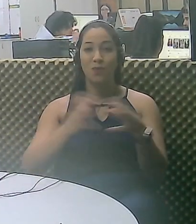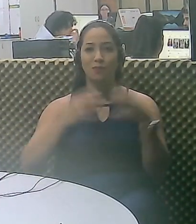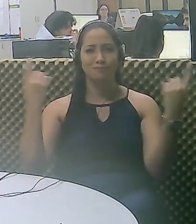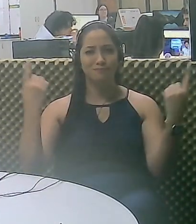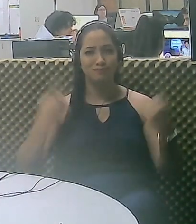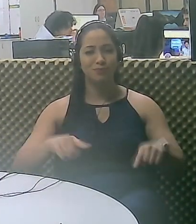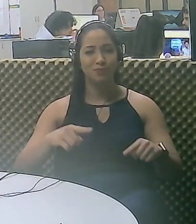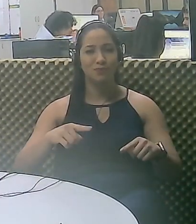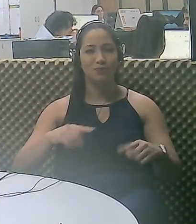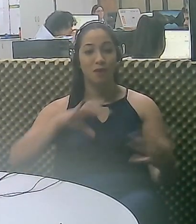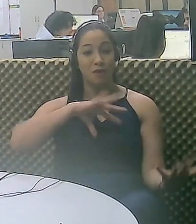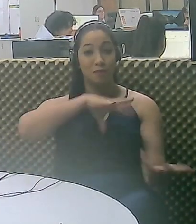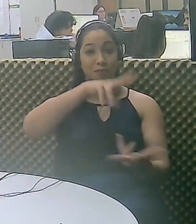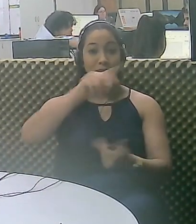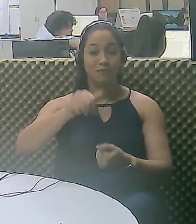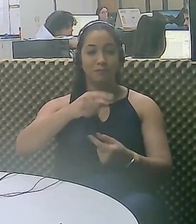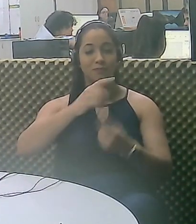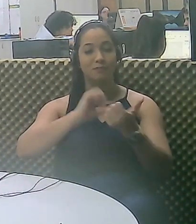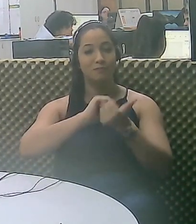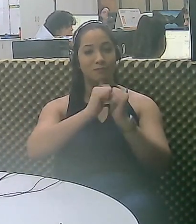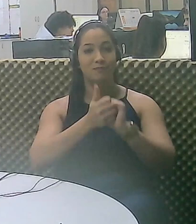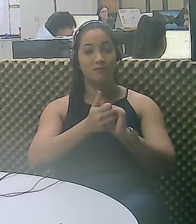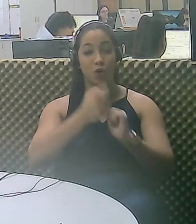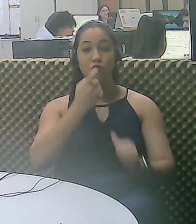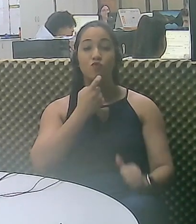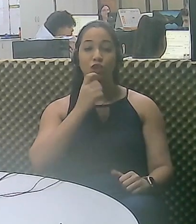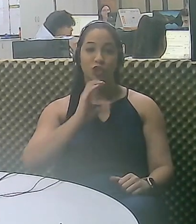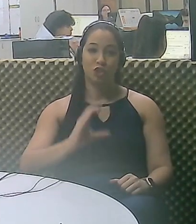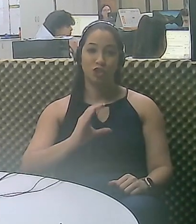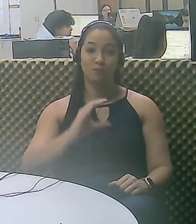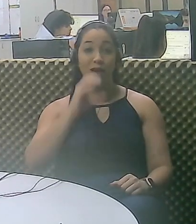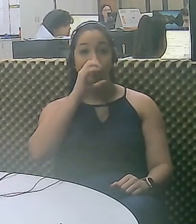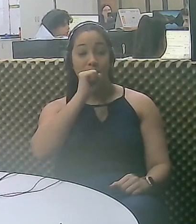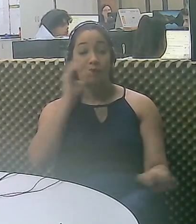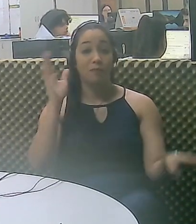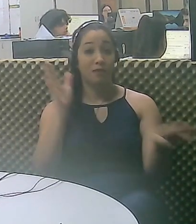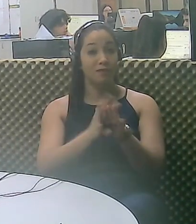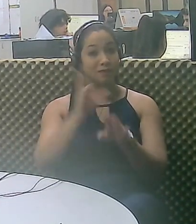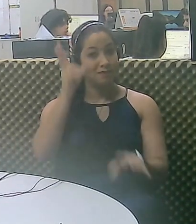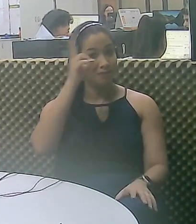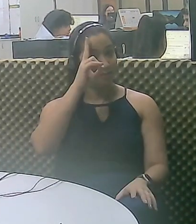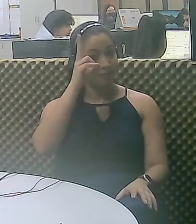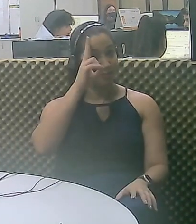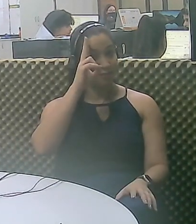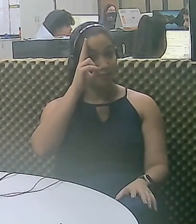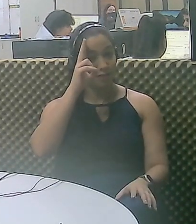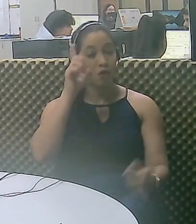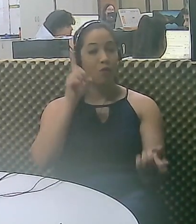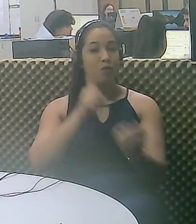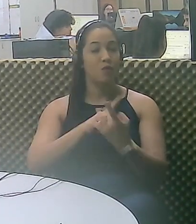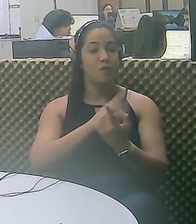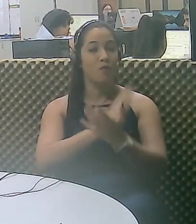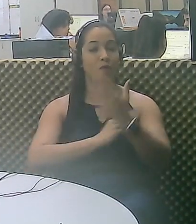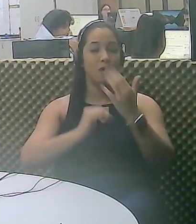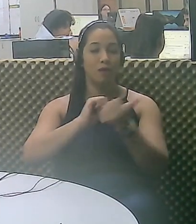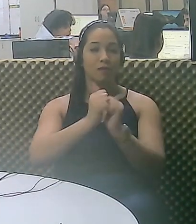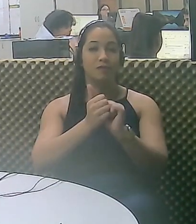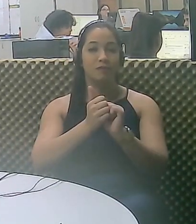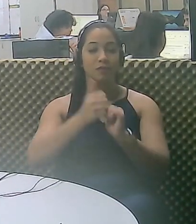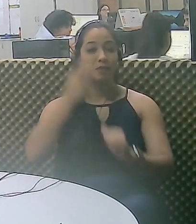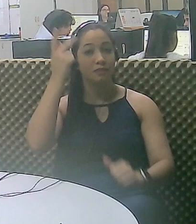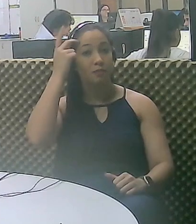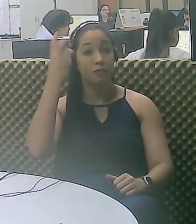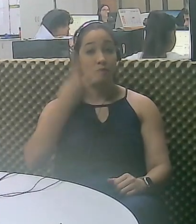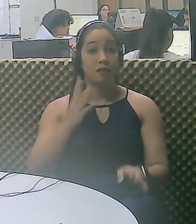disputa o Desafio Internacional de Atletismo em Curitiba, entre sábado e segunda, e o Meeting de Atletismo em São Paulo, entre 3